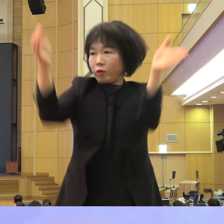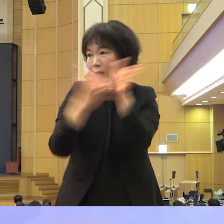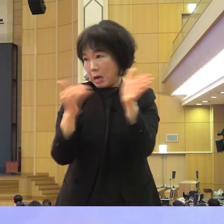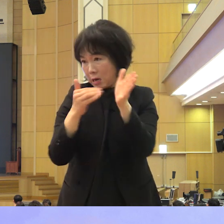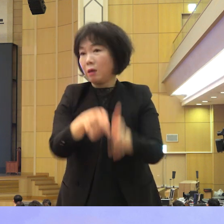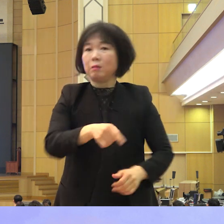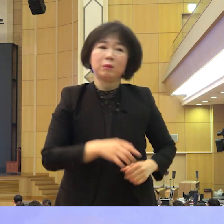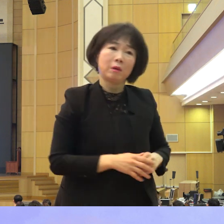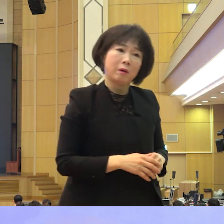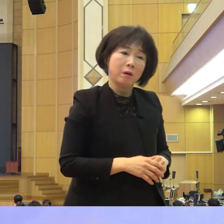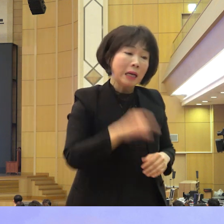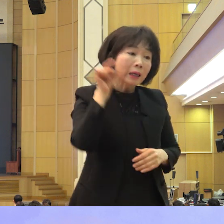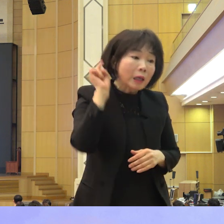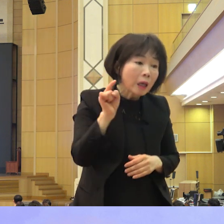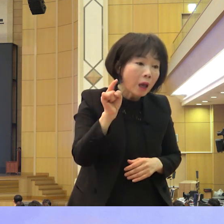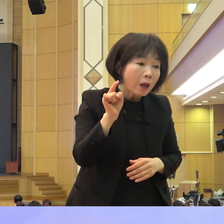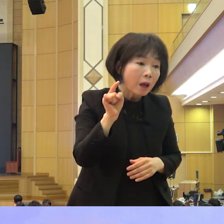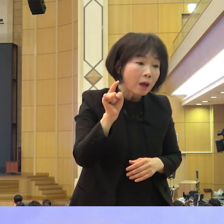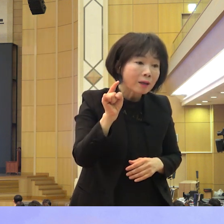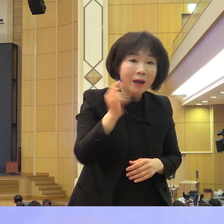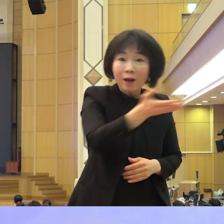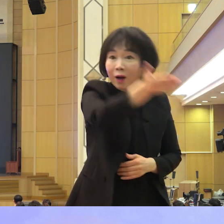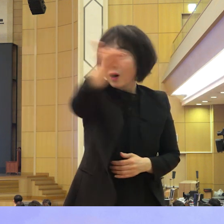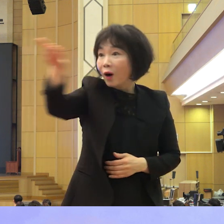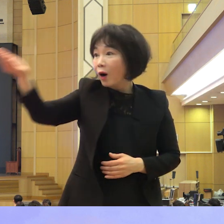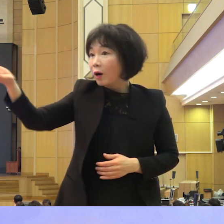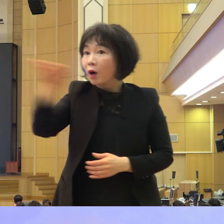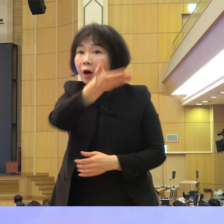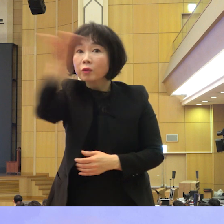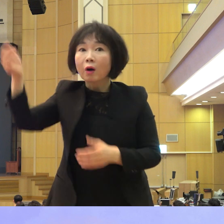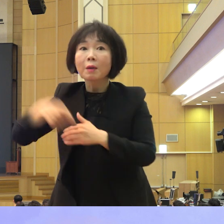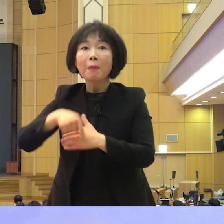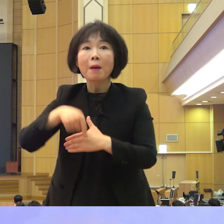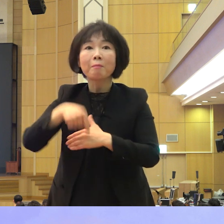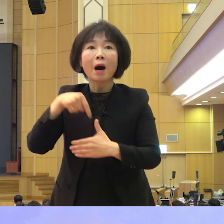말씀을 하시면서 이에 저희 마음을 열어